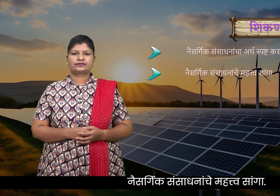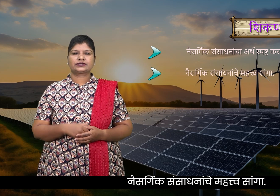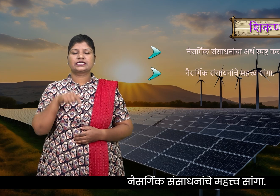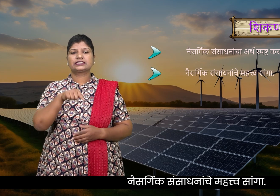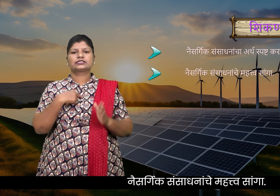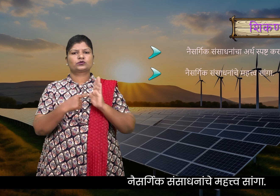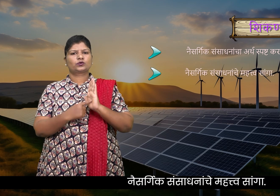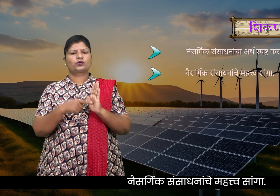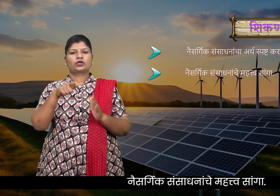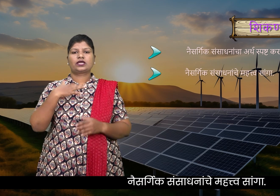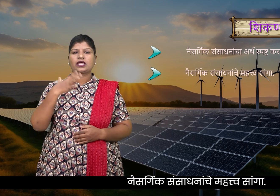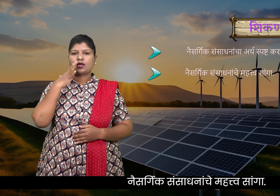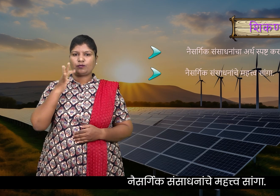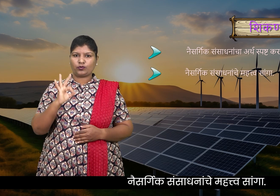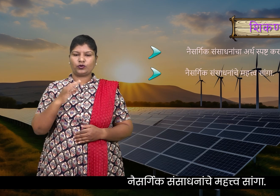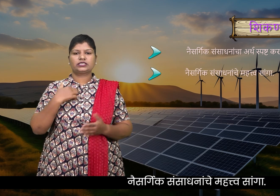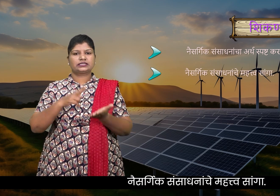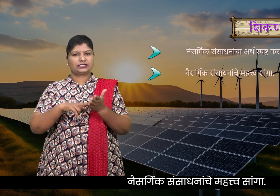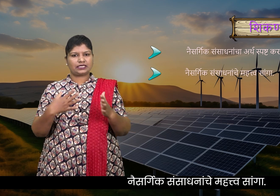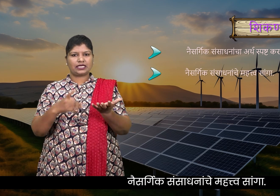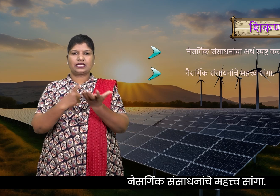नैसर्गिक संसाधनांचे महत्त्व सांगा.